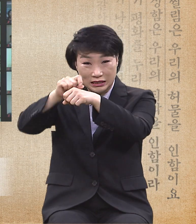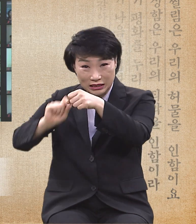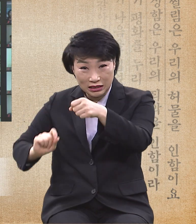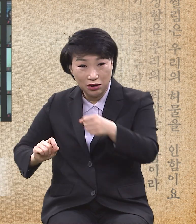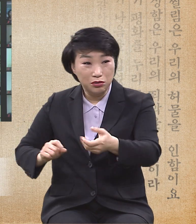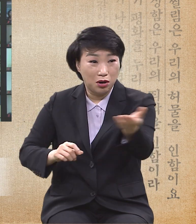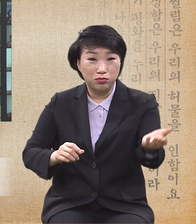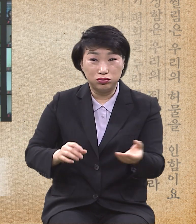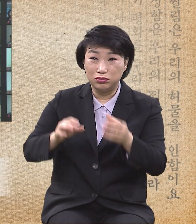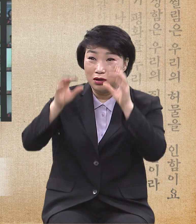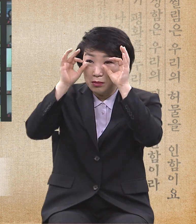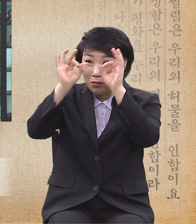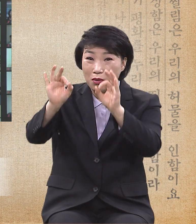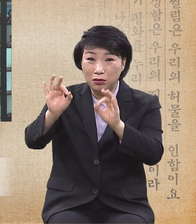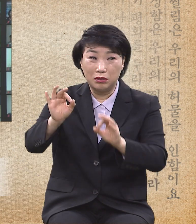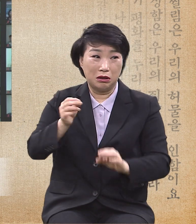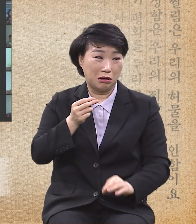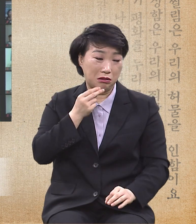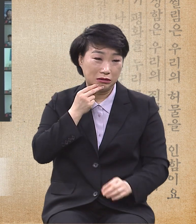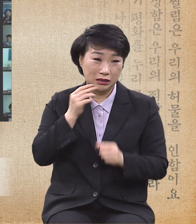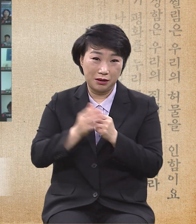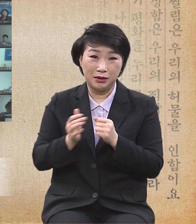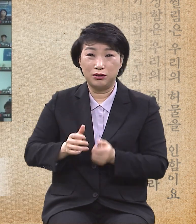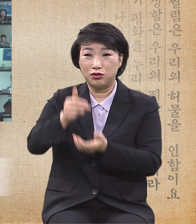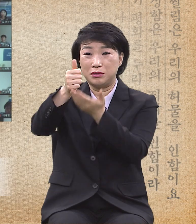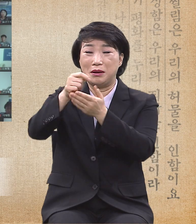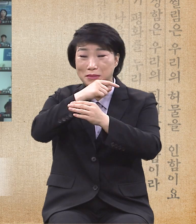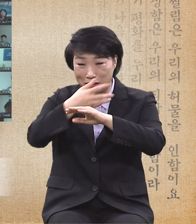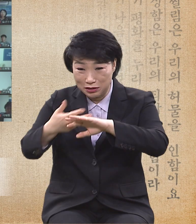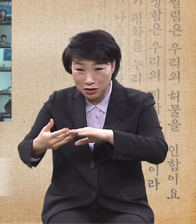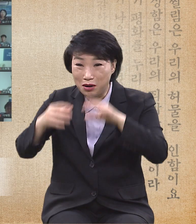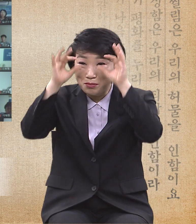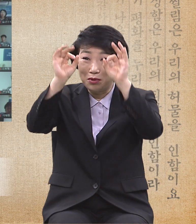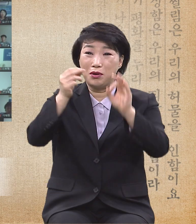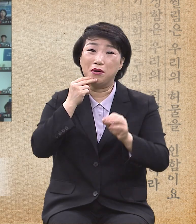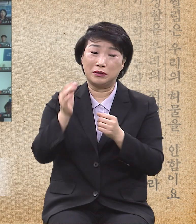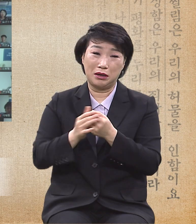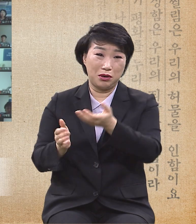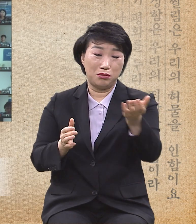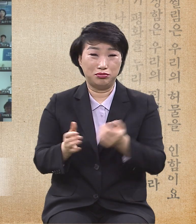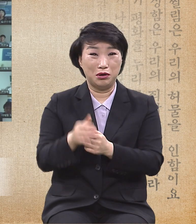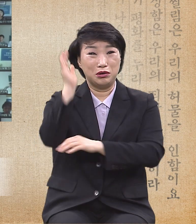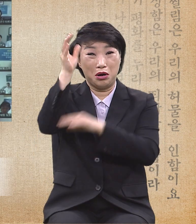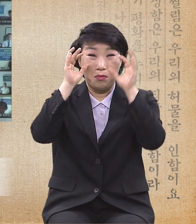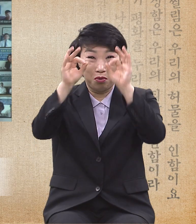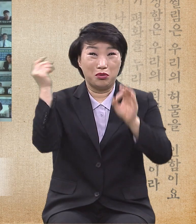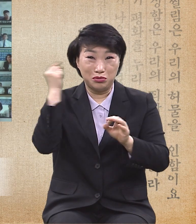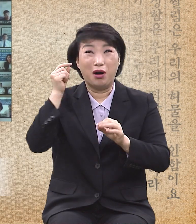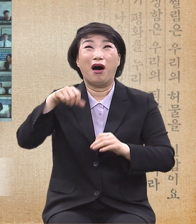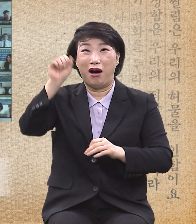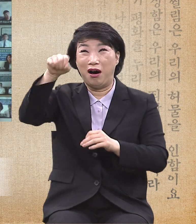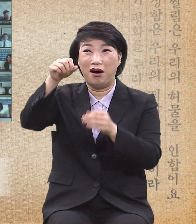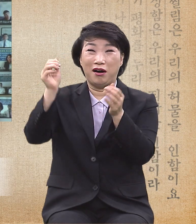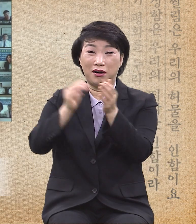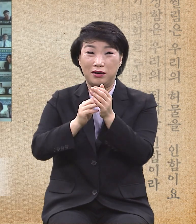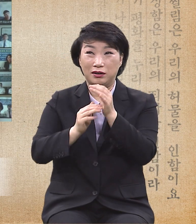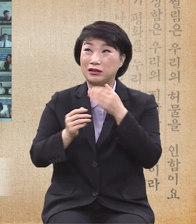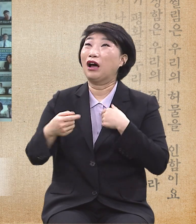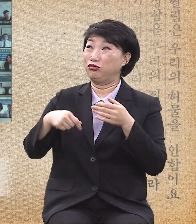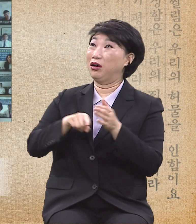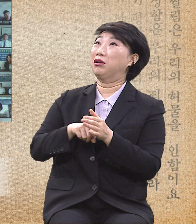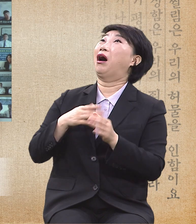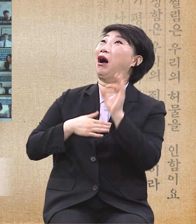걸 보았어야지. 피 쏟는 걸 봤어야지. 듣기는 들었어. 나 위에서